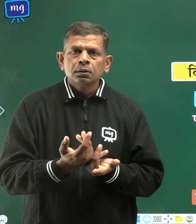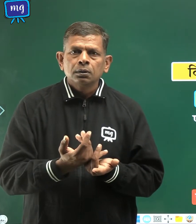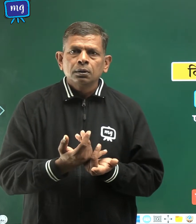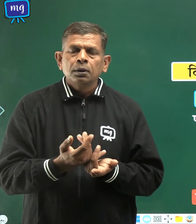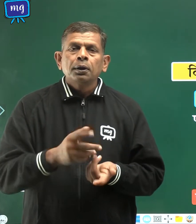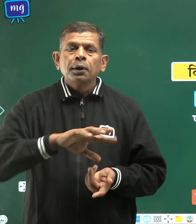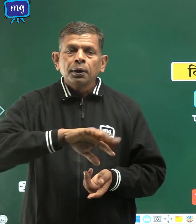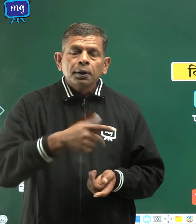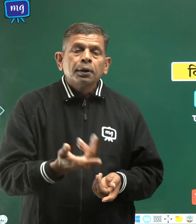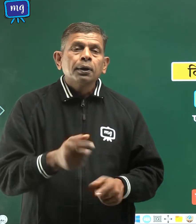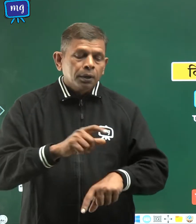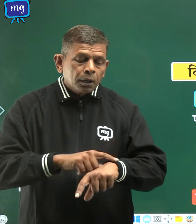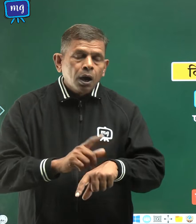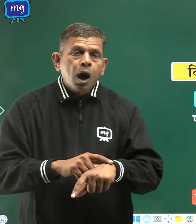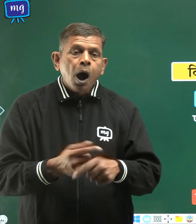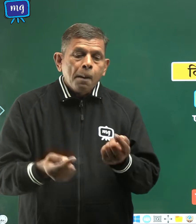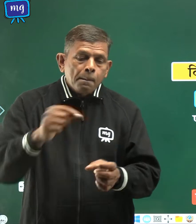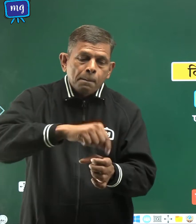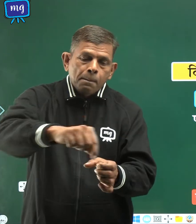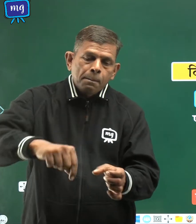इन्हें कब बोया जाता है